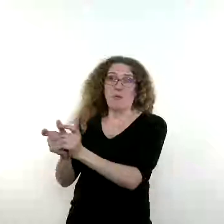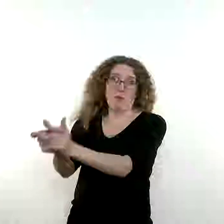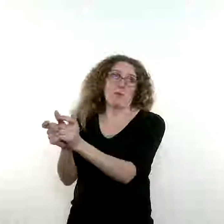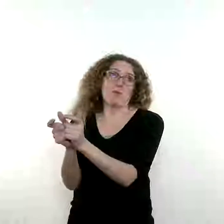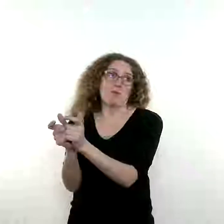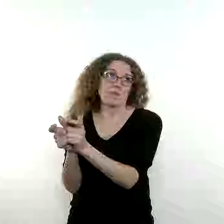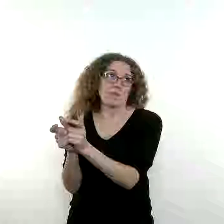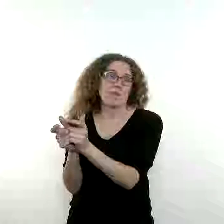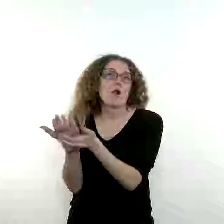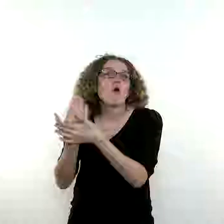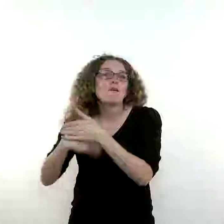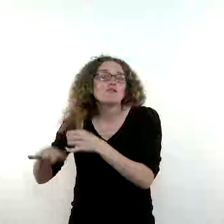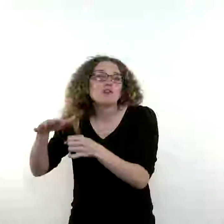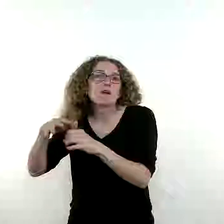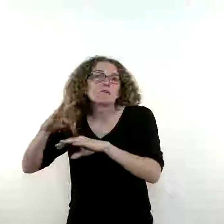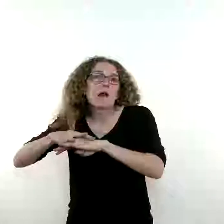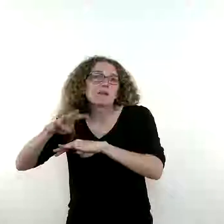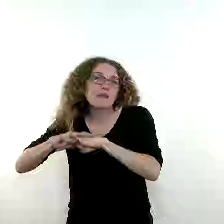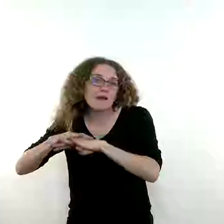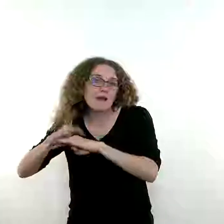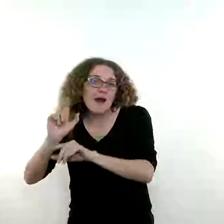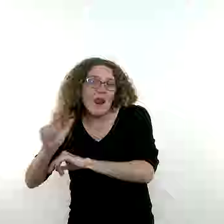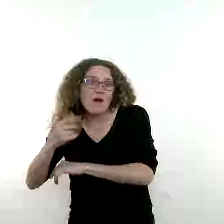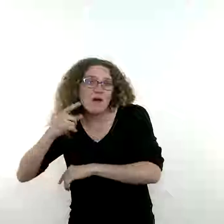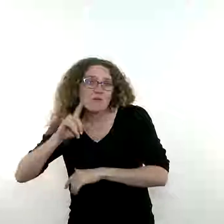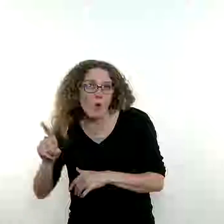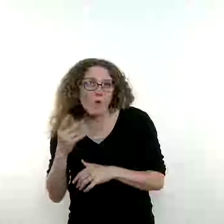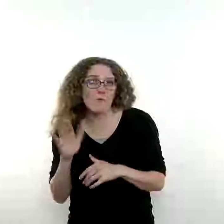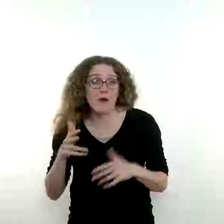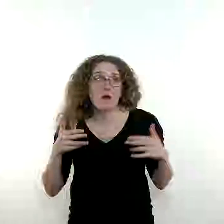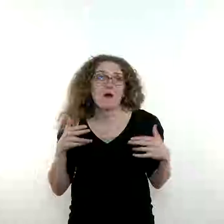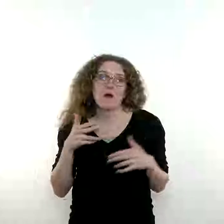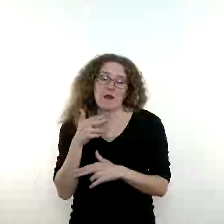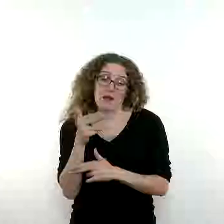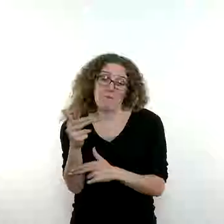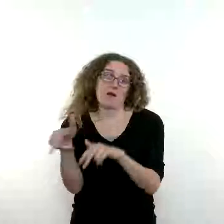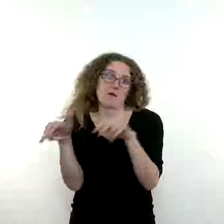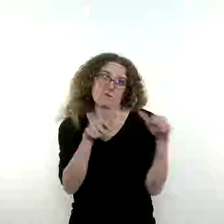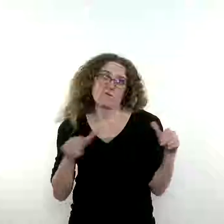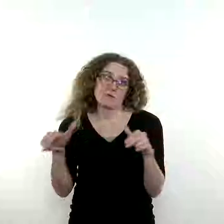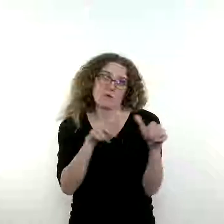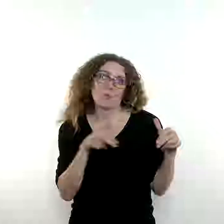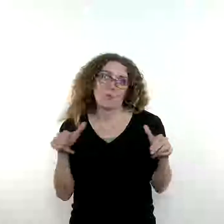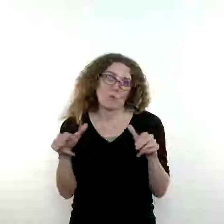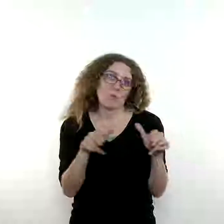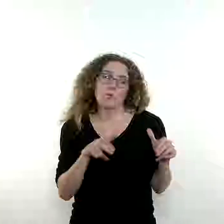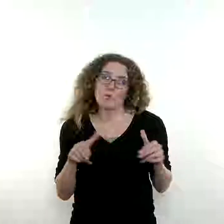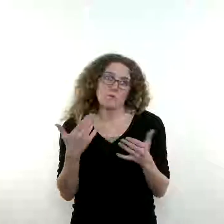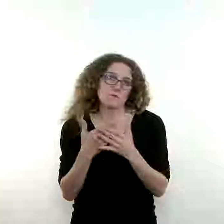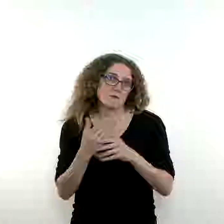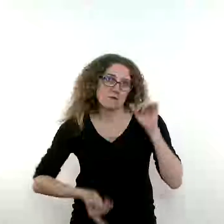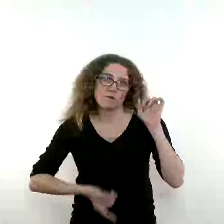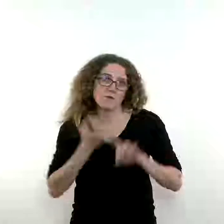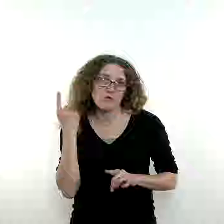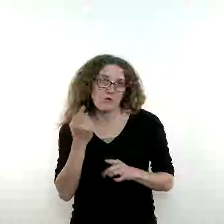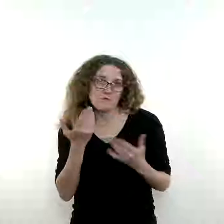de ce secteur-là, mais les caméras de vidéosurveillance sont extrêmement utiles, soit pour interpeller en cas de flagrant délit